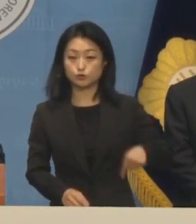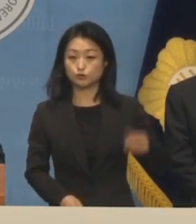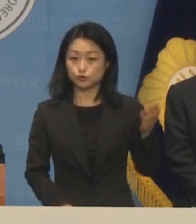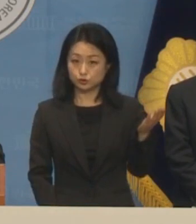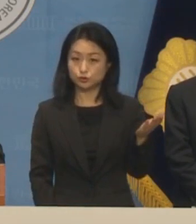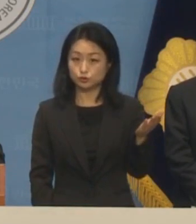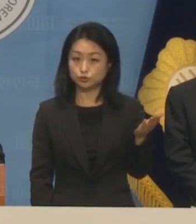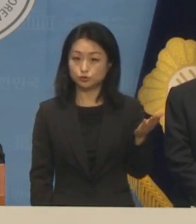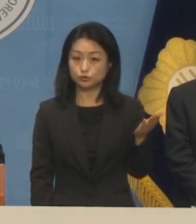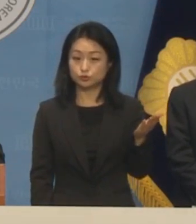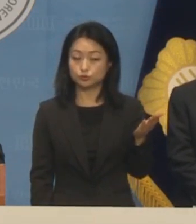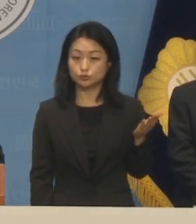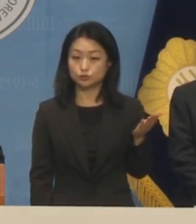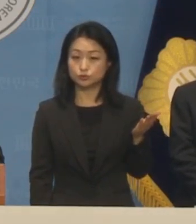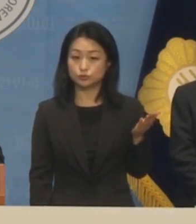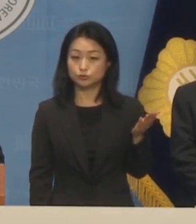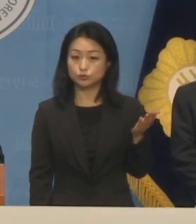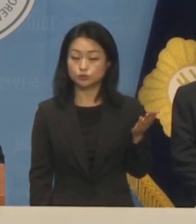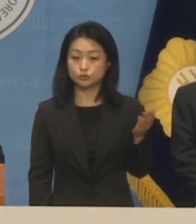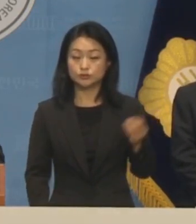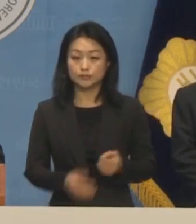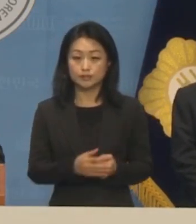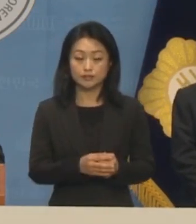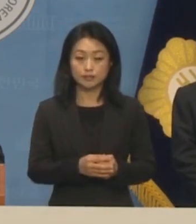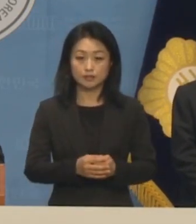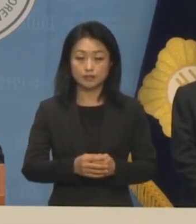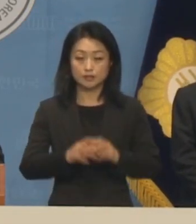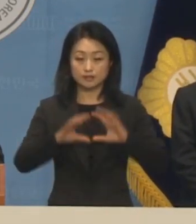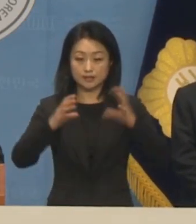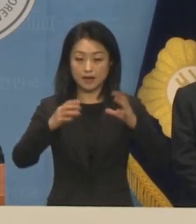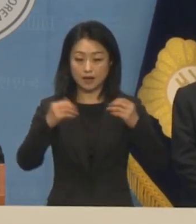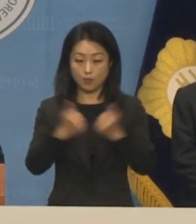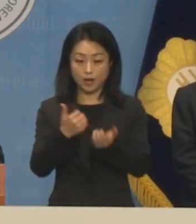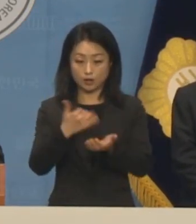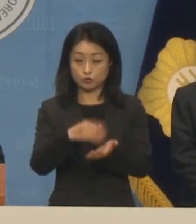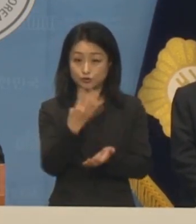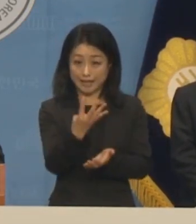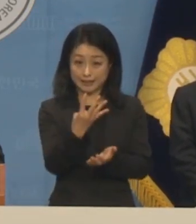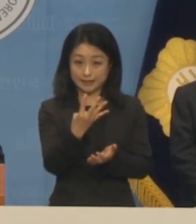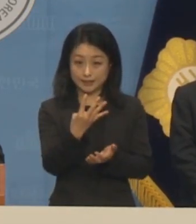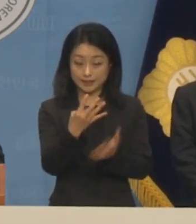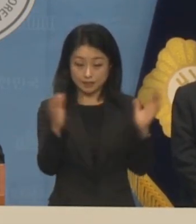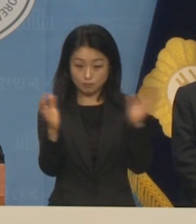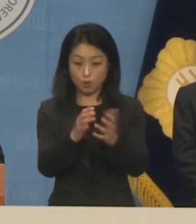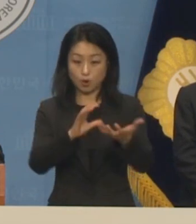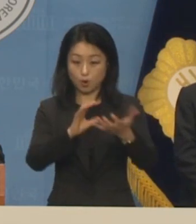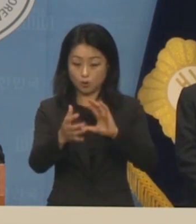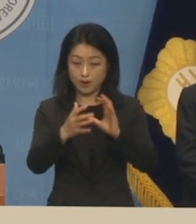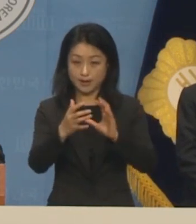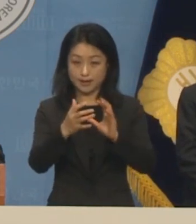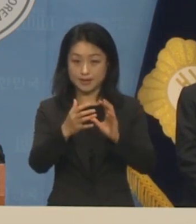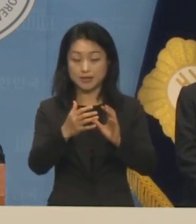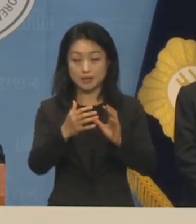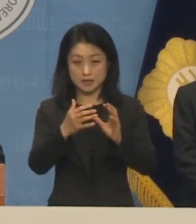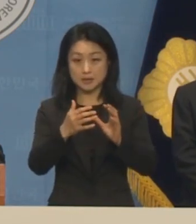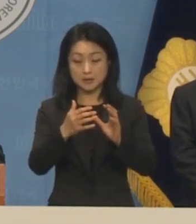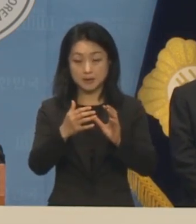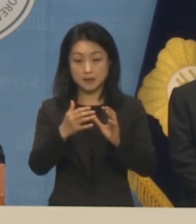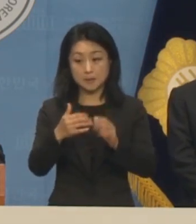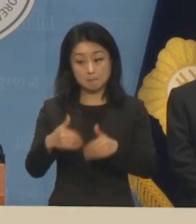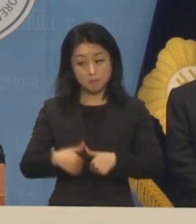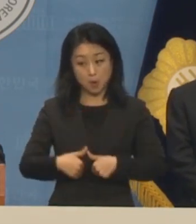중국이 사자 회담을 재개하는 데 대해서 관심을 보인 바가 있다는 의견들을 제기했기 때문에